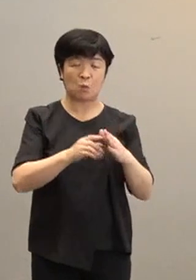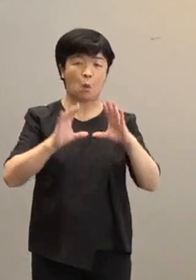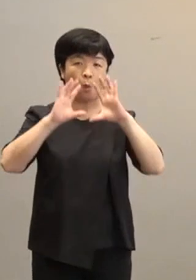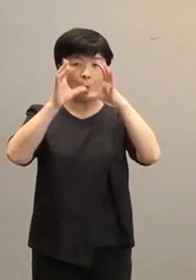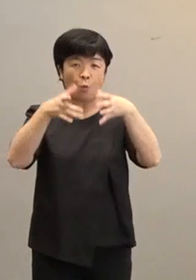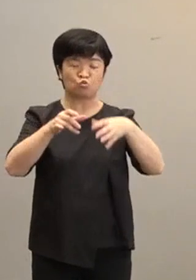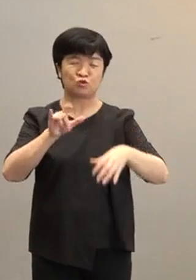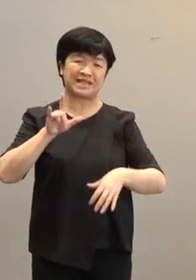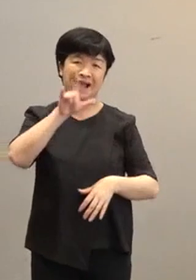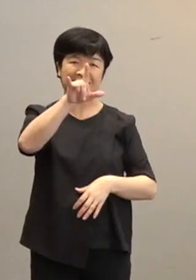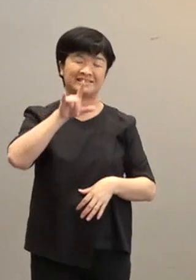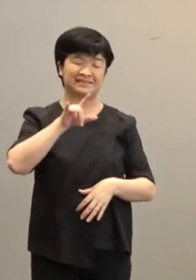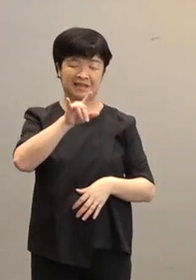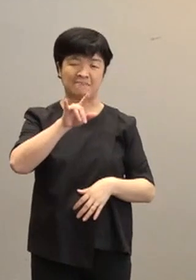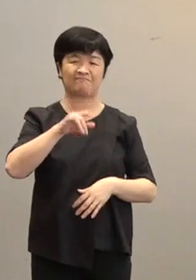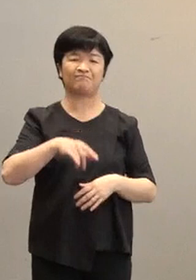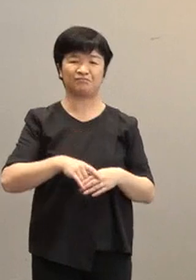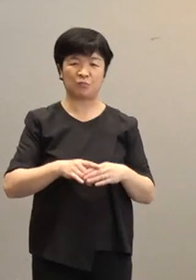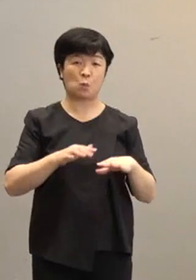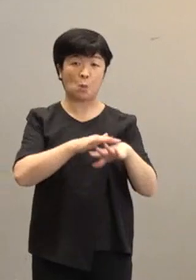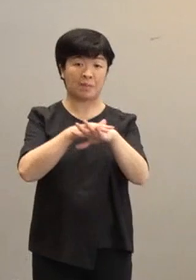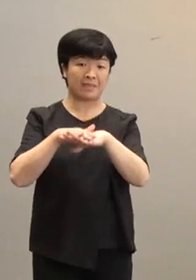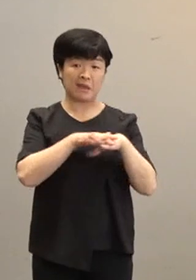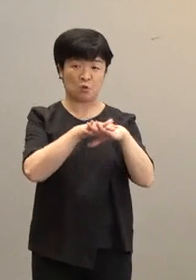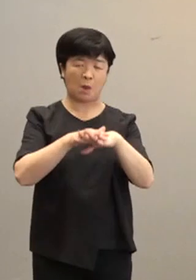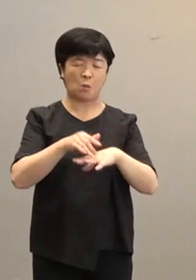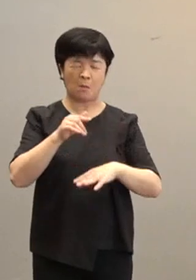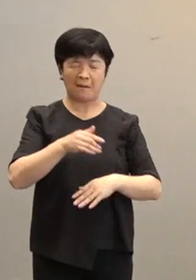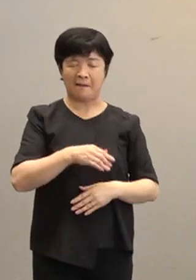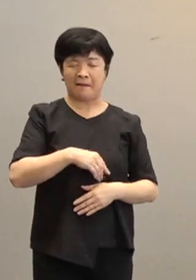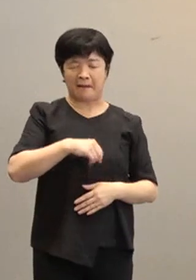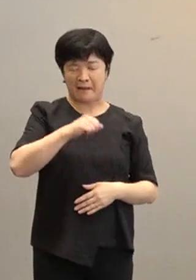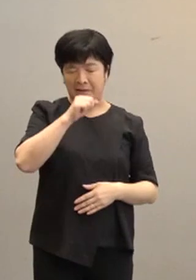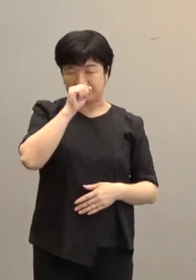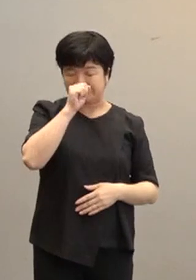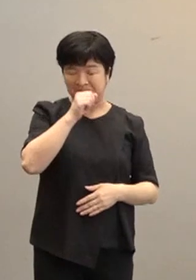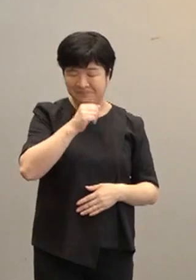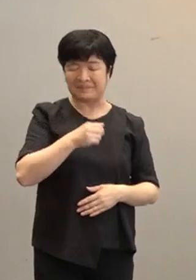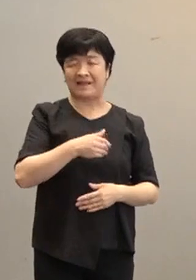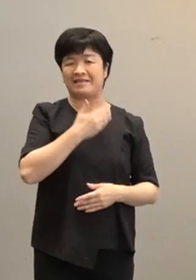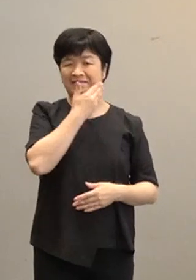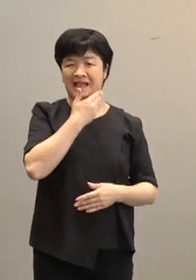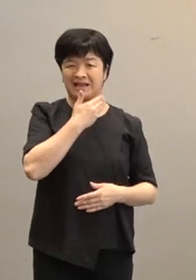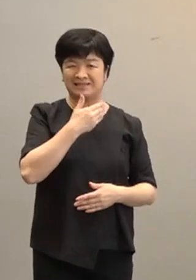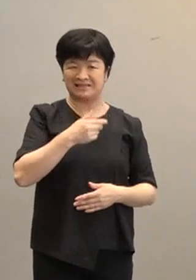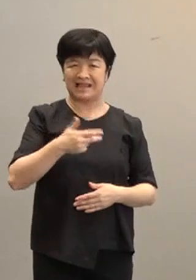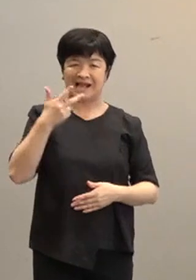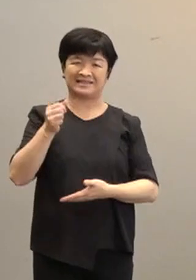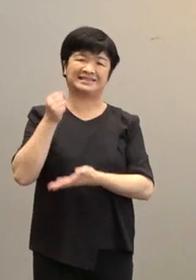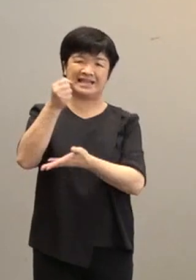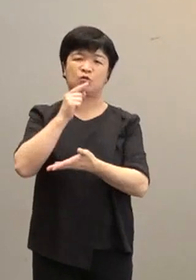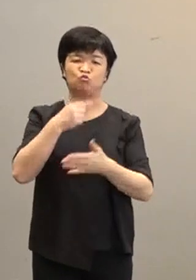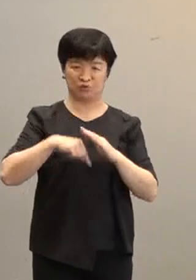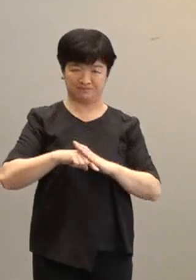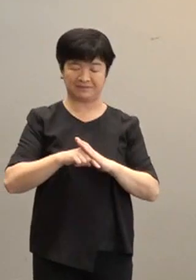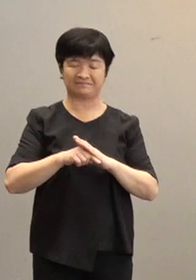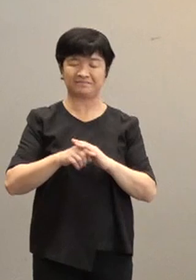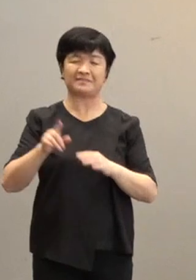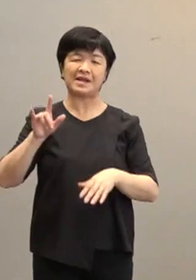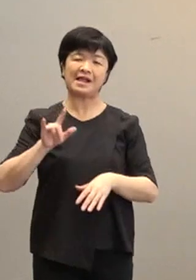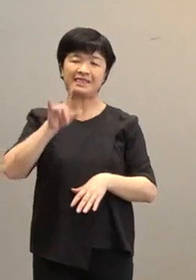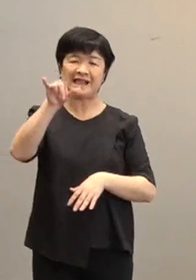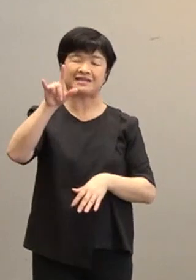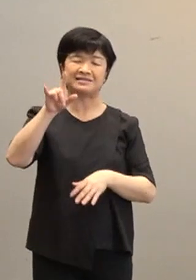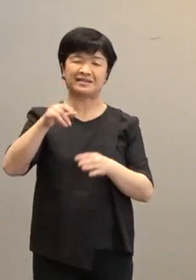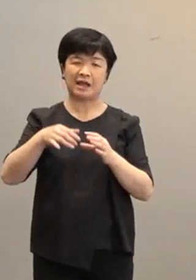ークが非常に重要な価値資産にもなっておりますので、成田空港のこれまでの関係者が積み上げ